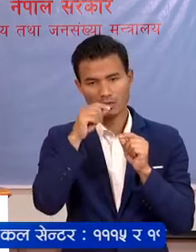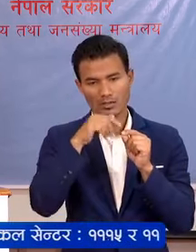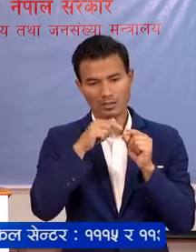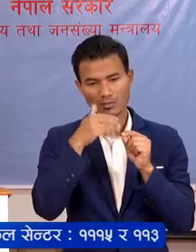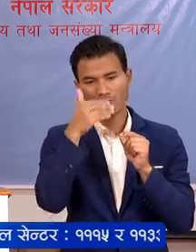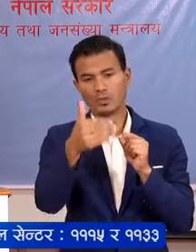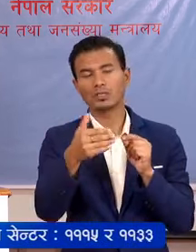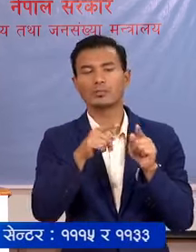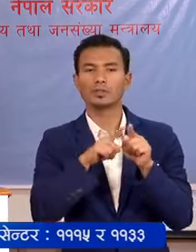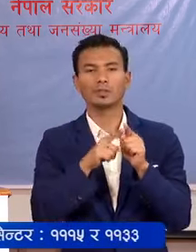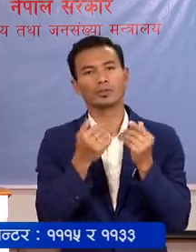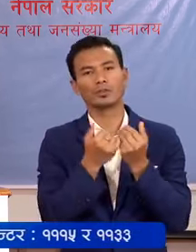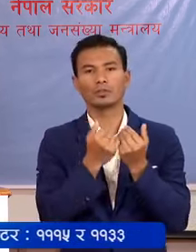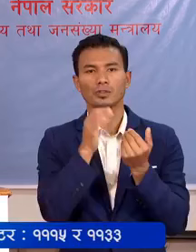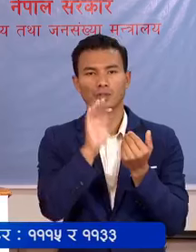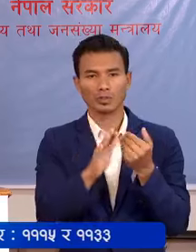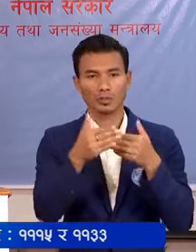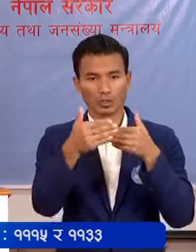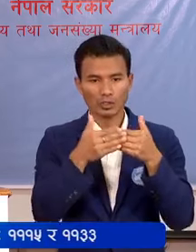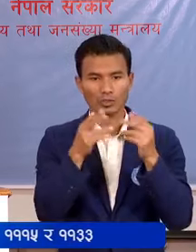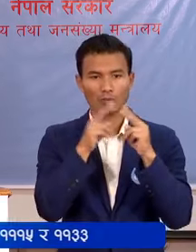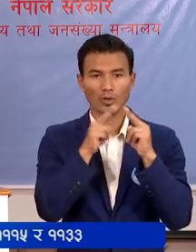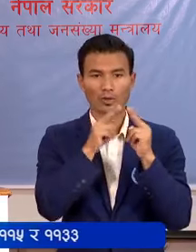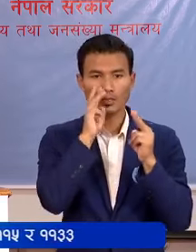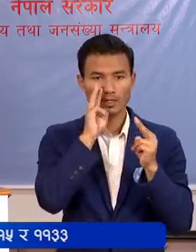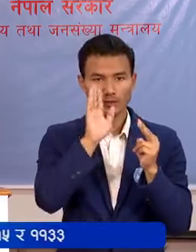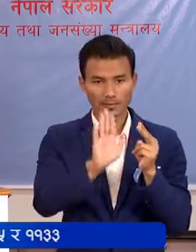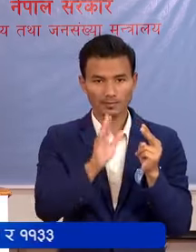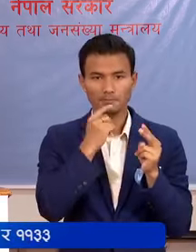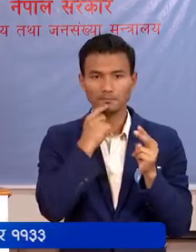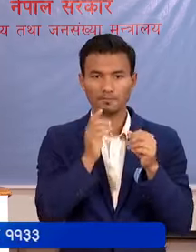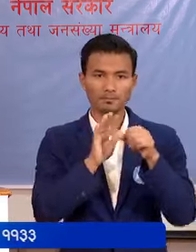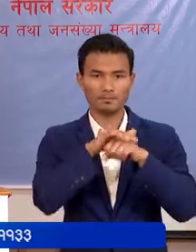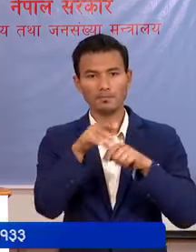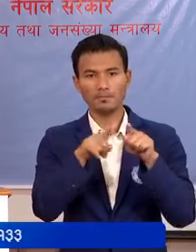शागींच वाक्वे सब्सागा पनावने हमले बड़ी